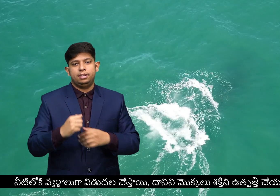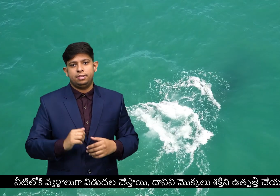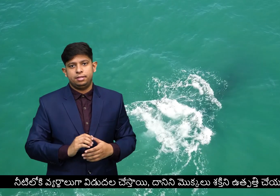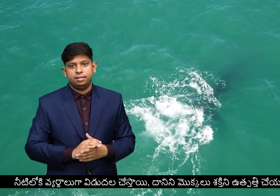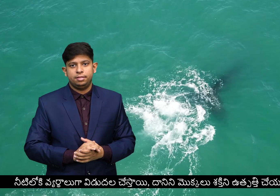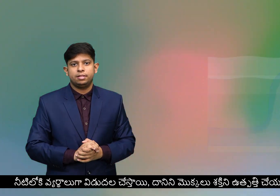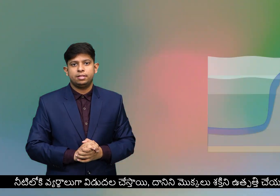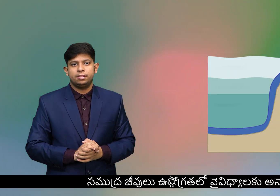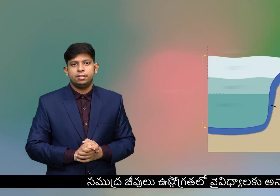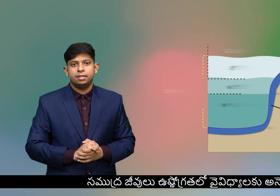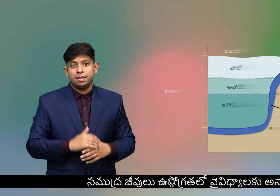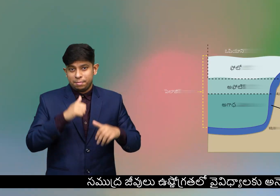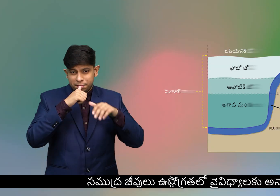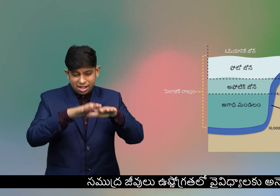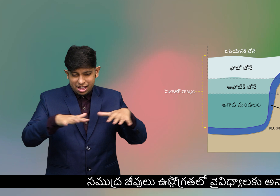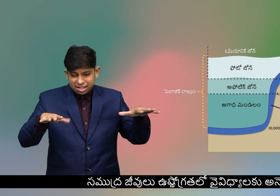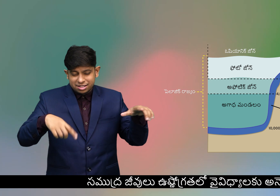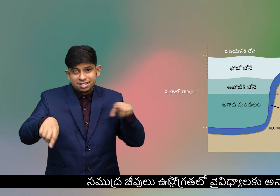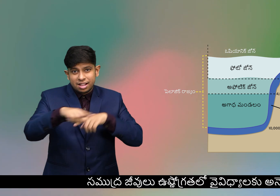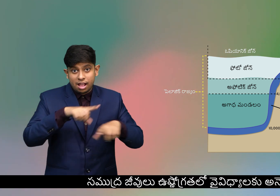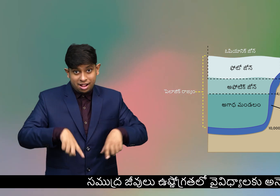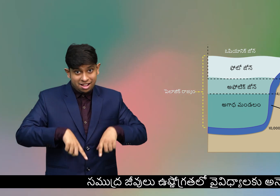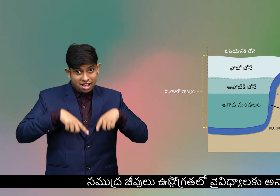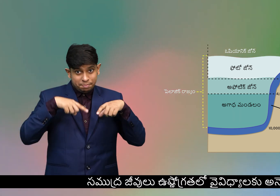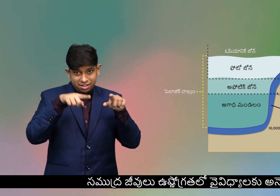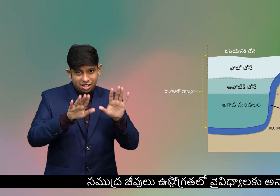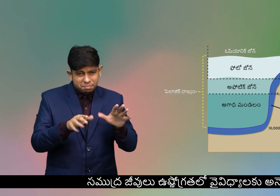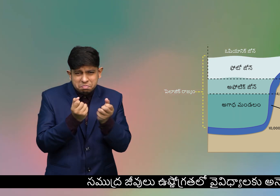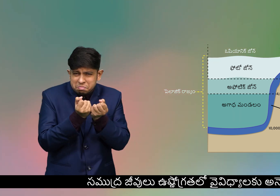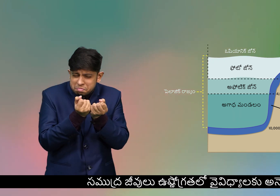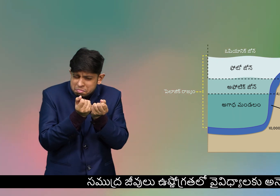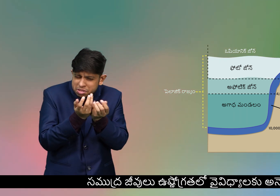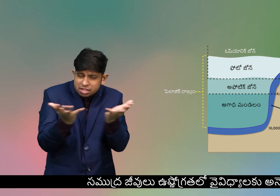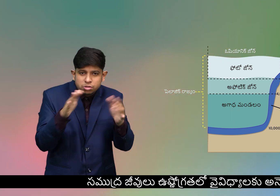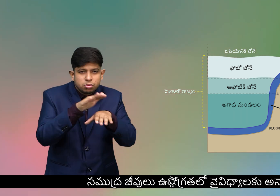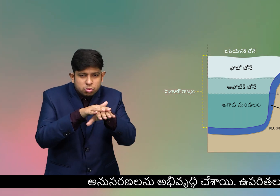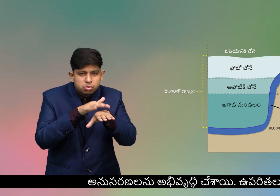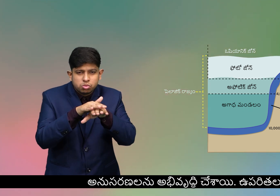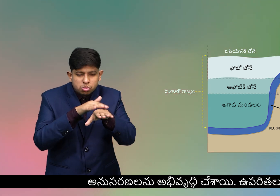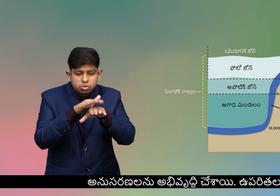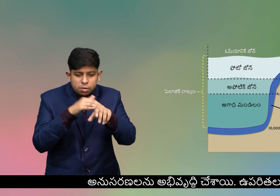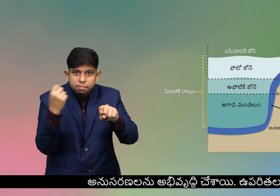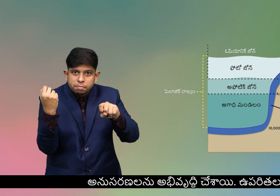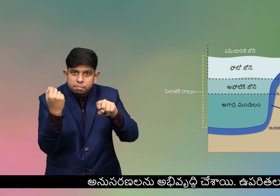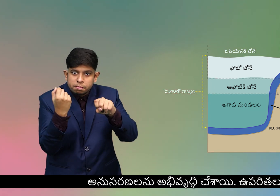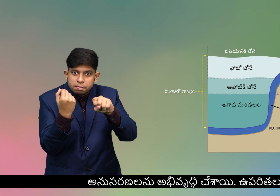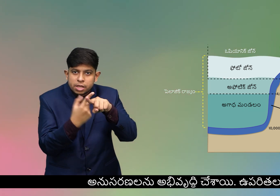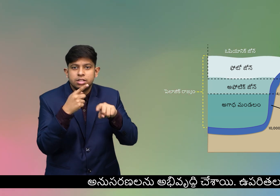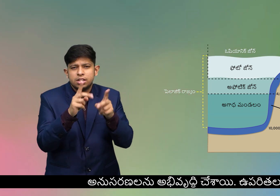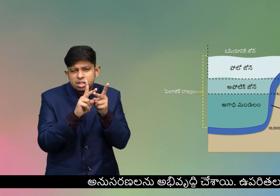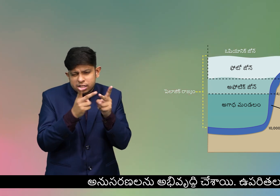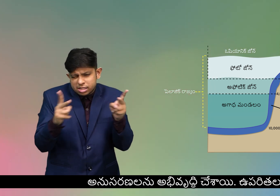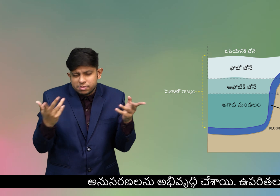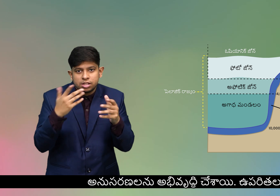చేయడానికి ఉపయోగిస్తాయి. సముద్ర జీవులు ఉష్ణోగ్రతలో వైవిధ్యాలకు అనేక అనుసరణలను